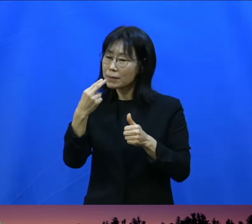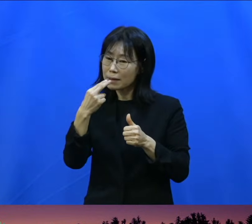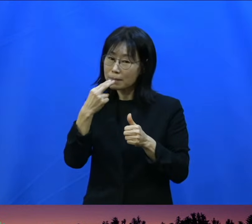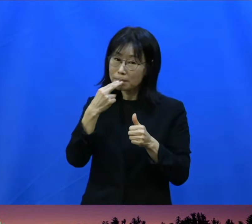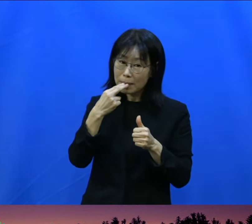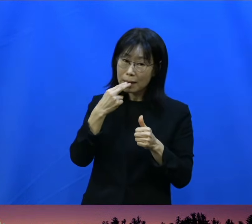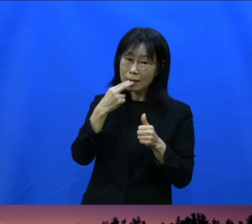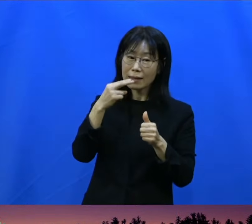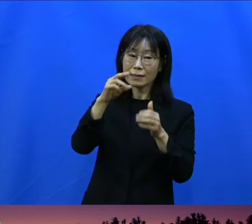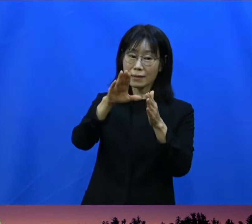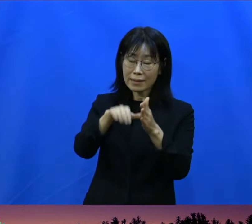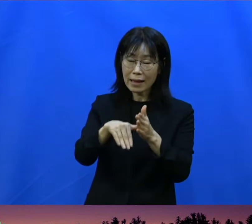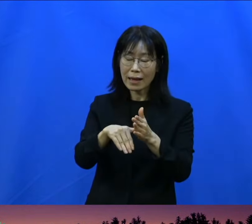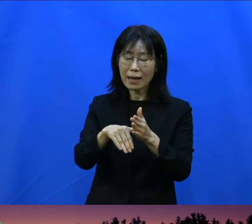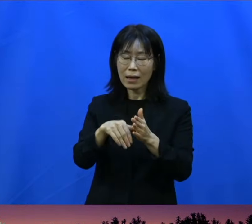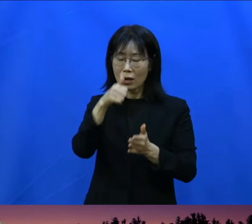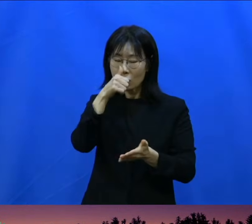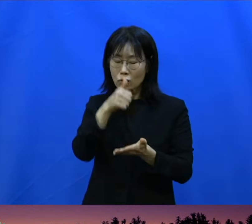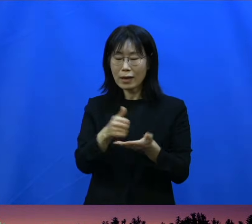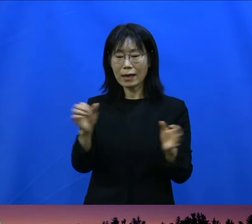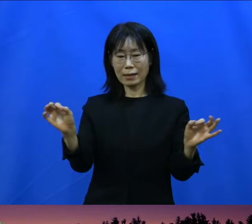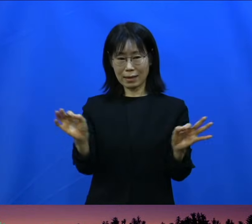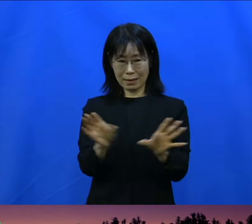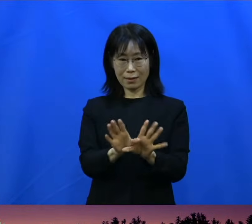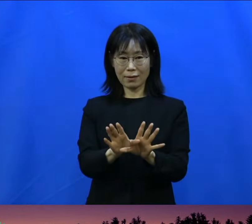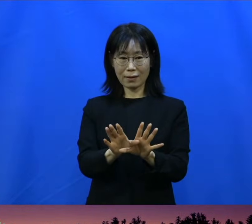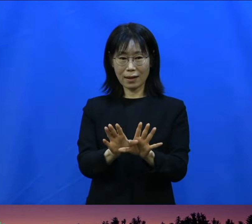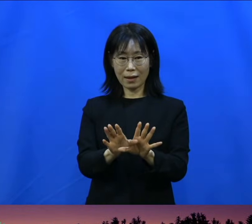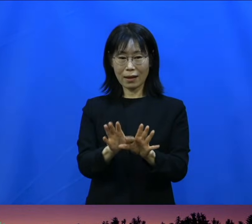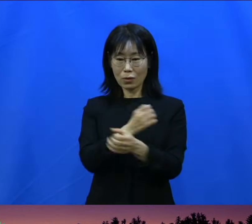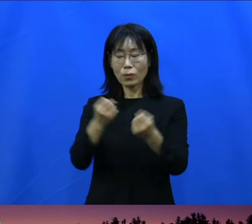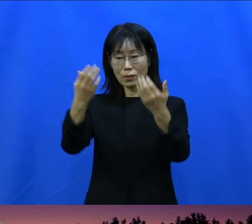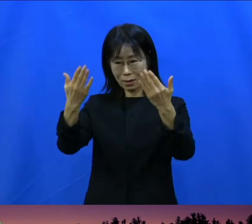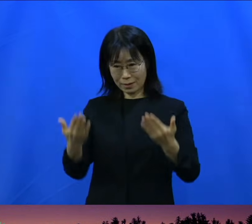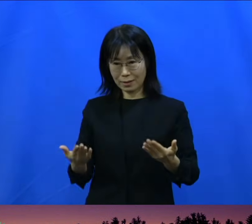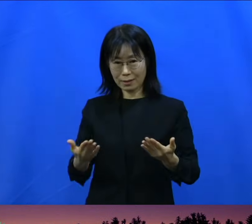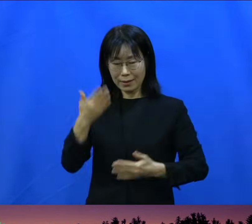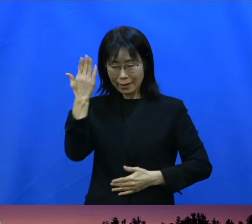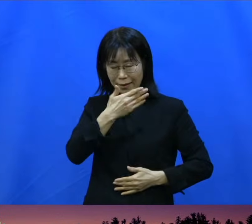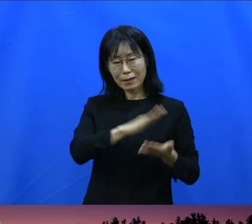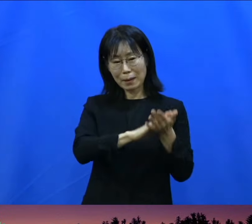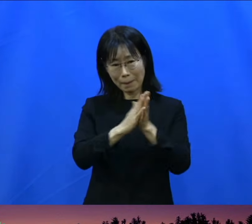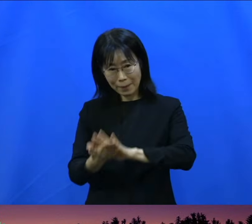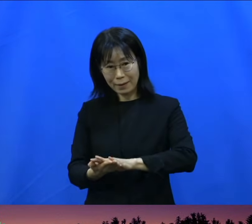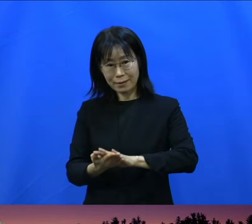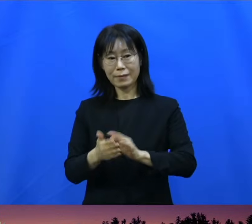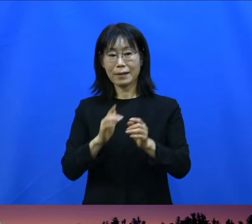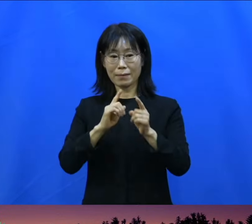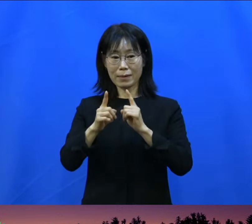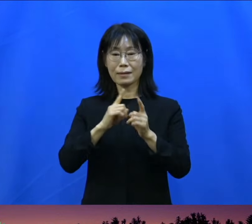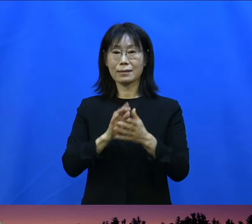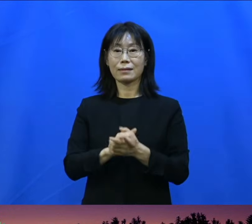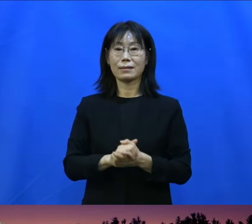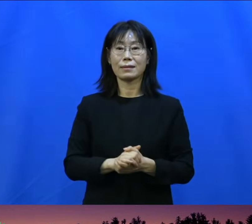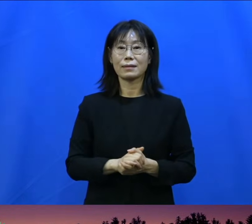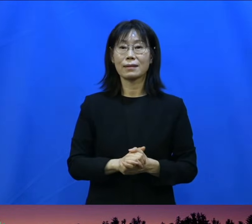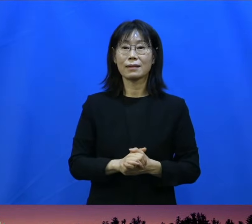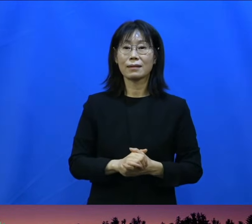죄가 사하여졌느니라. 입술을 정결하게 했습니다. 가장 중요한